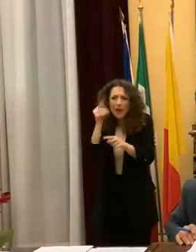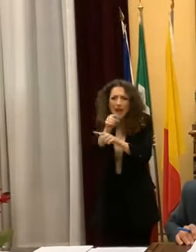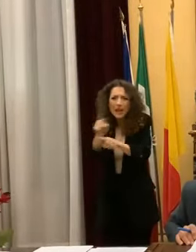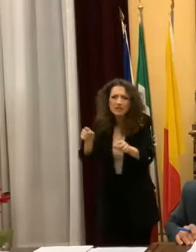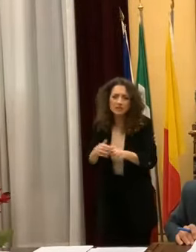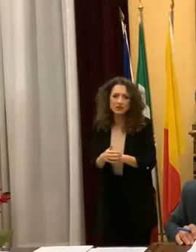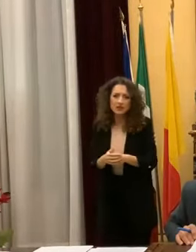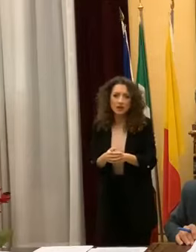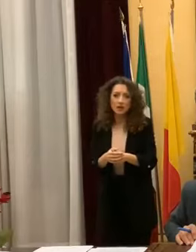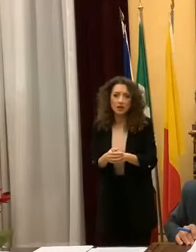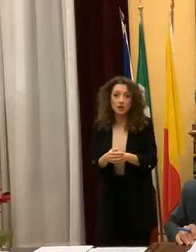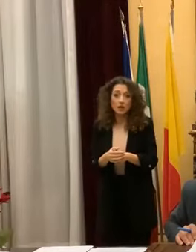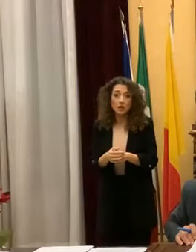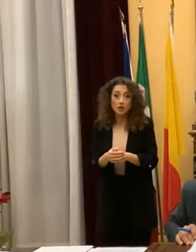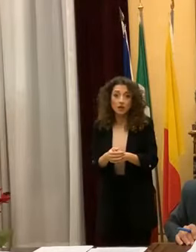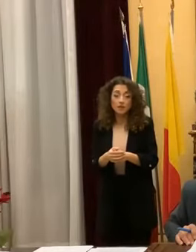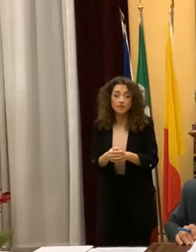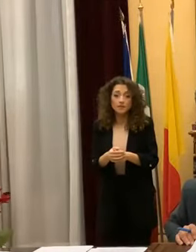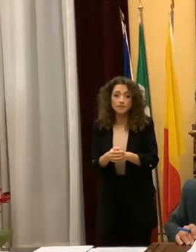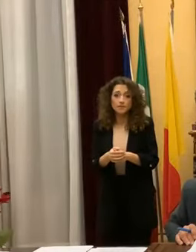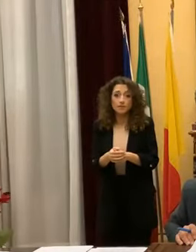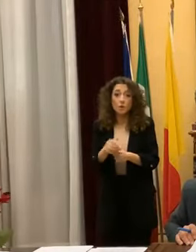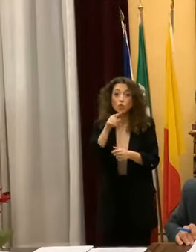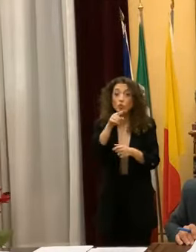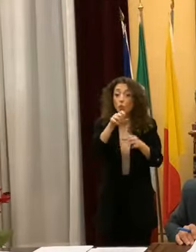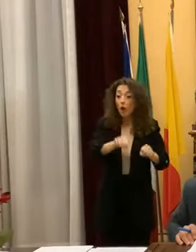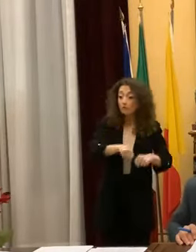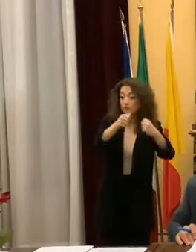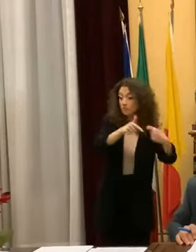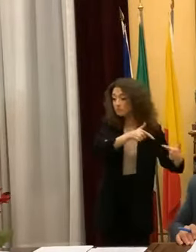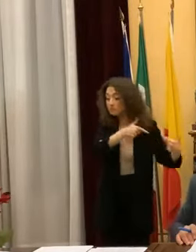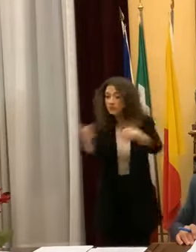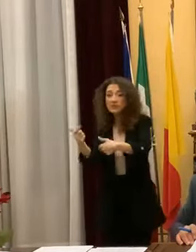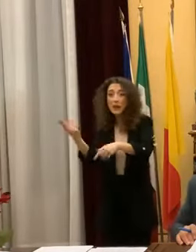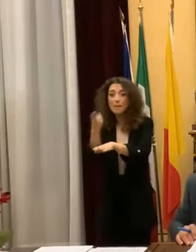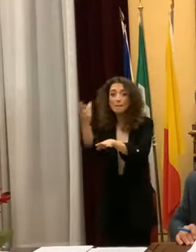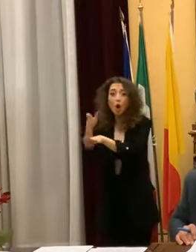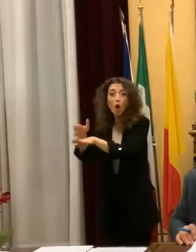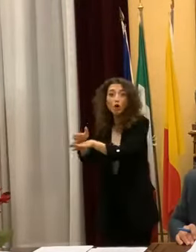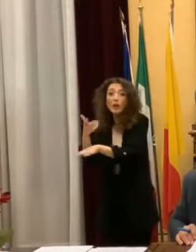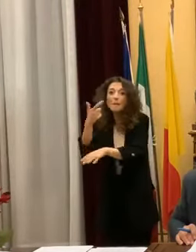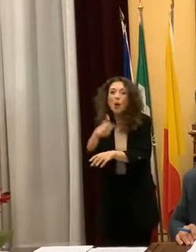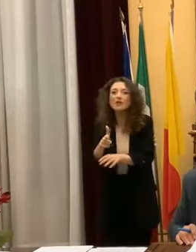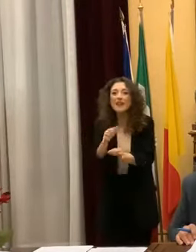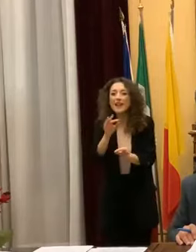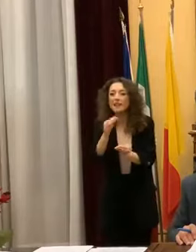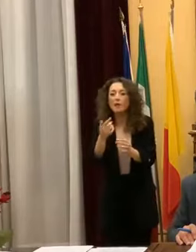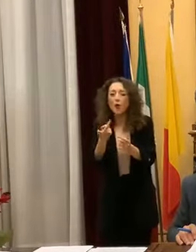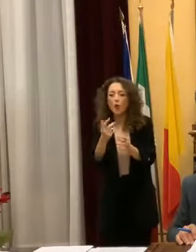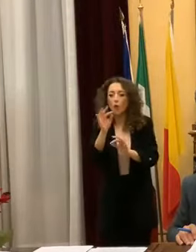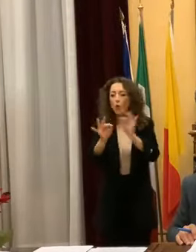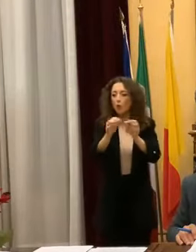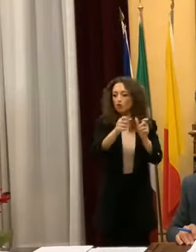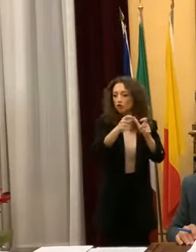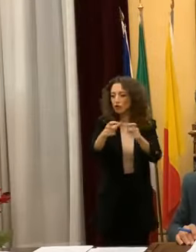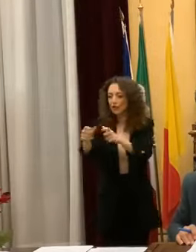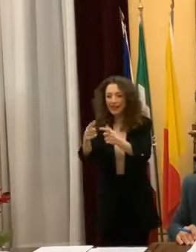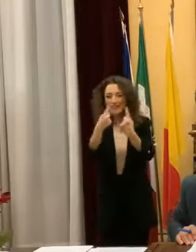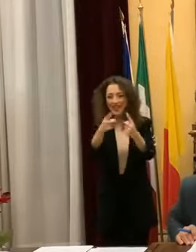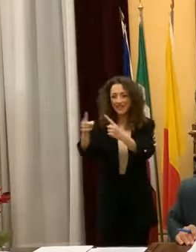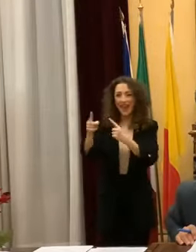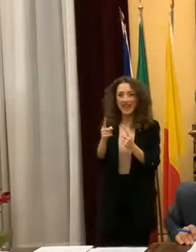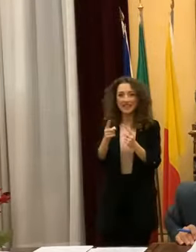tu con la tua omissione e con la tua disparità di trattamento.